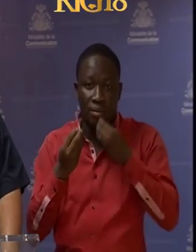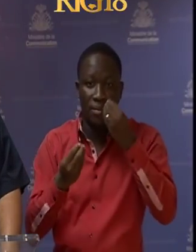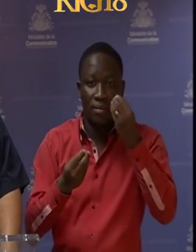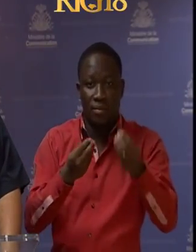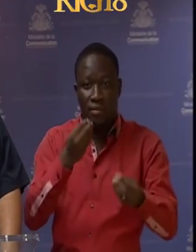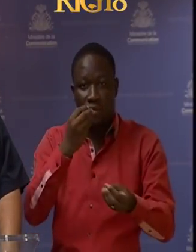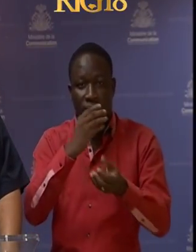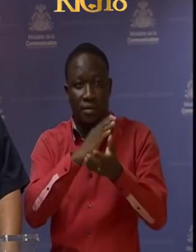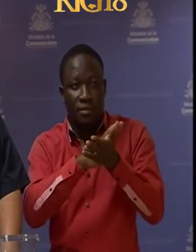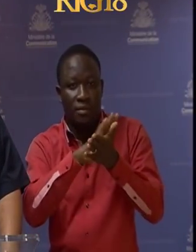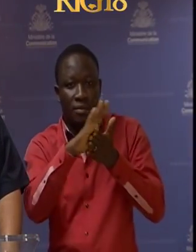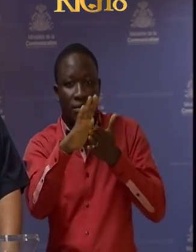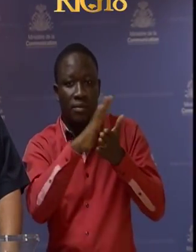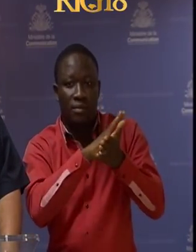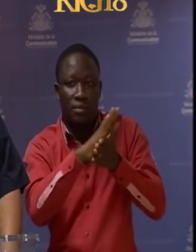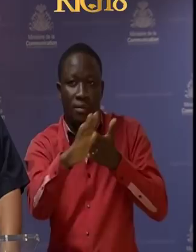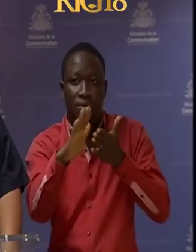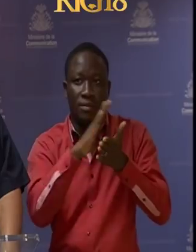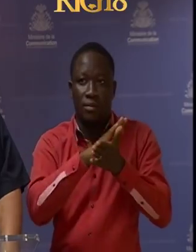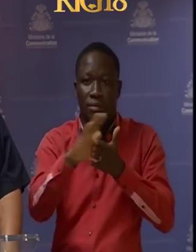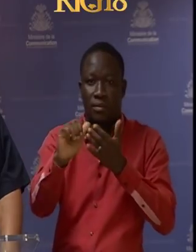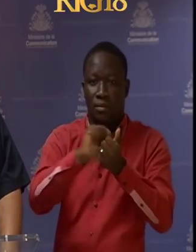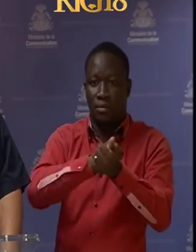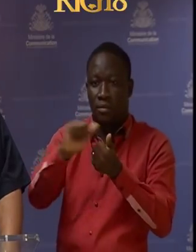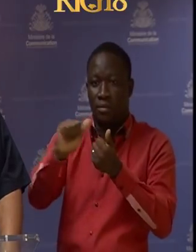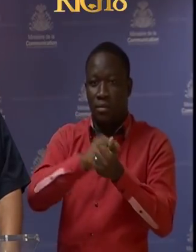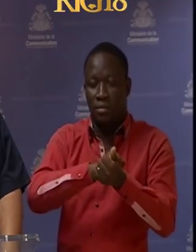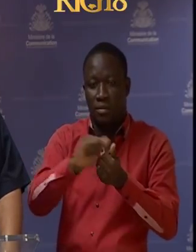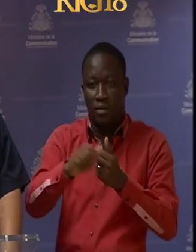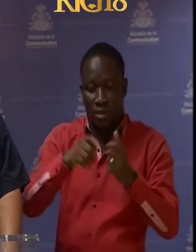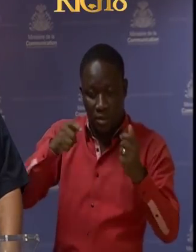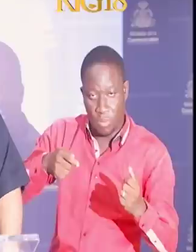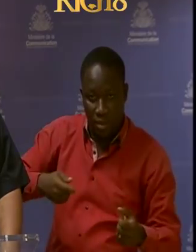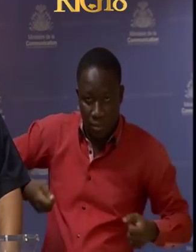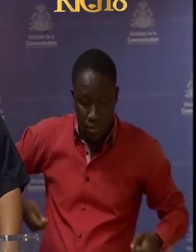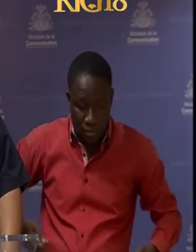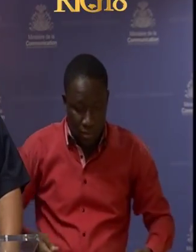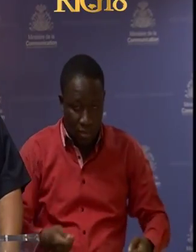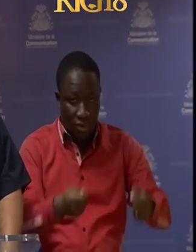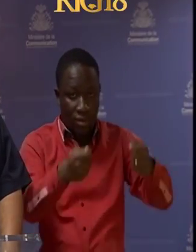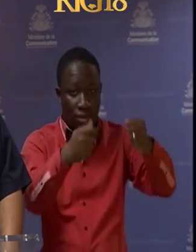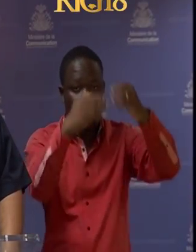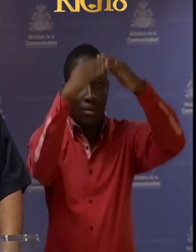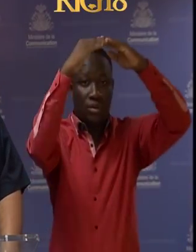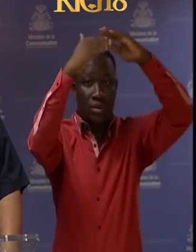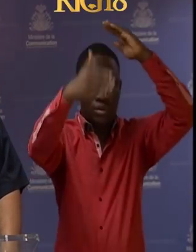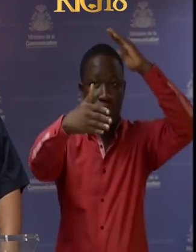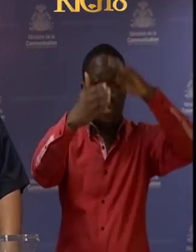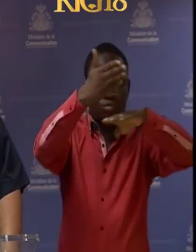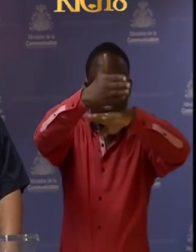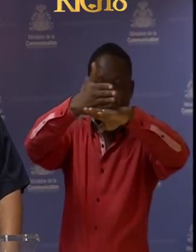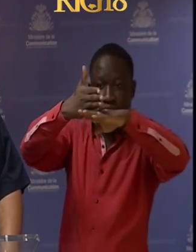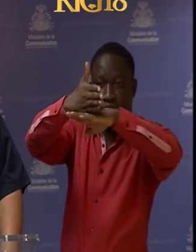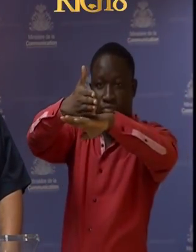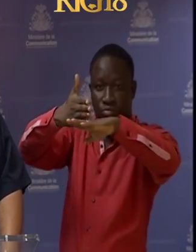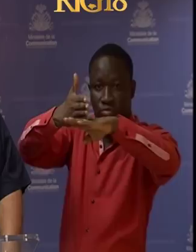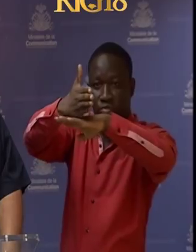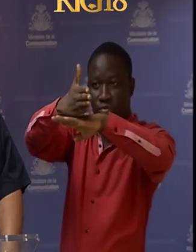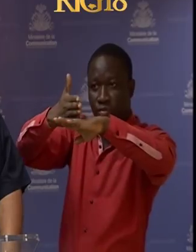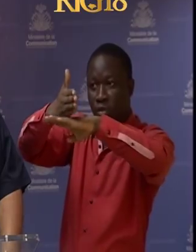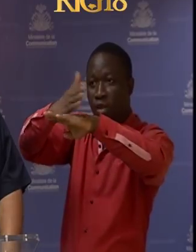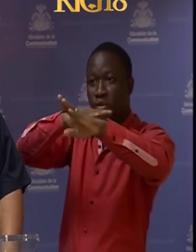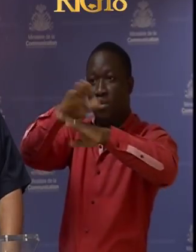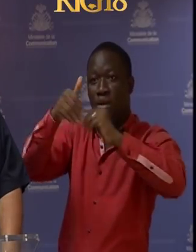hygiénique, sanitaire. Te gen pelle, bouette, tol, planche et bois de pacap,